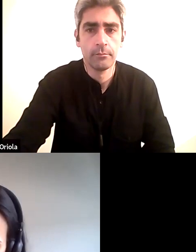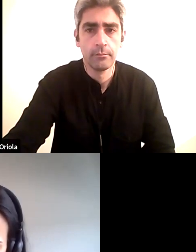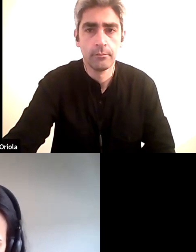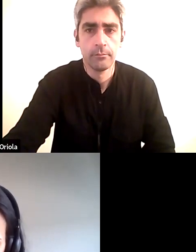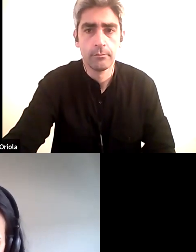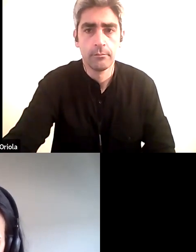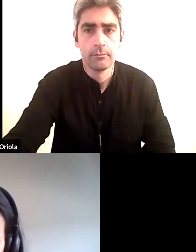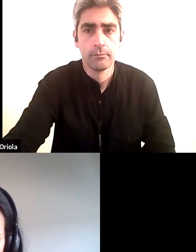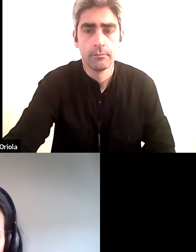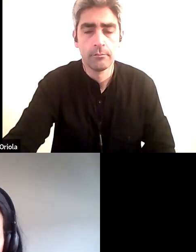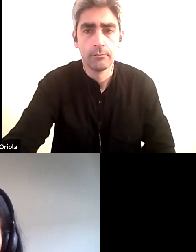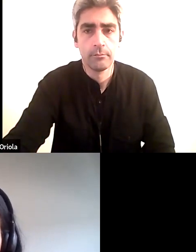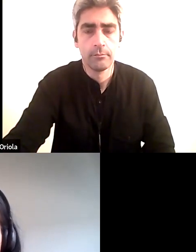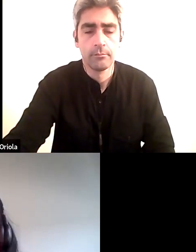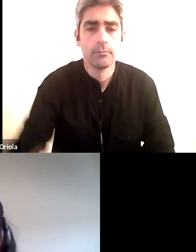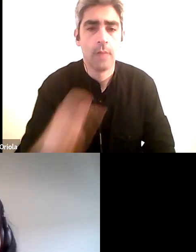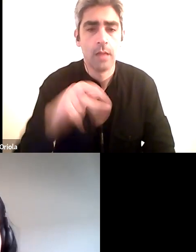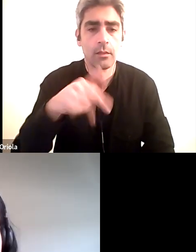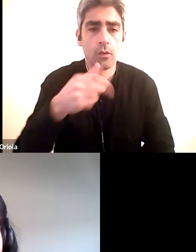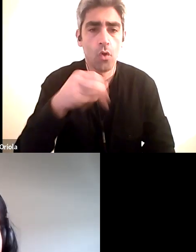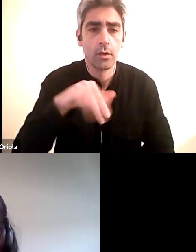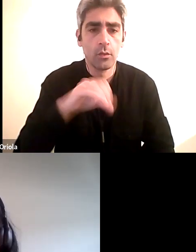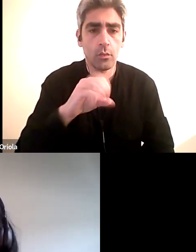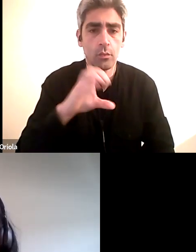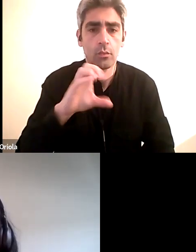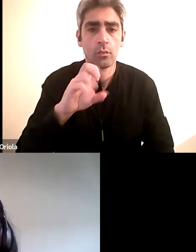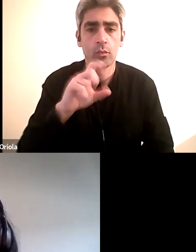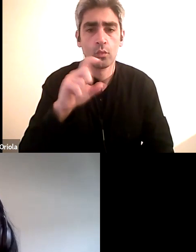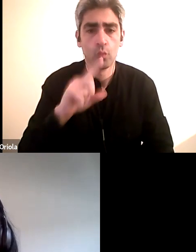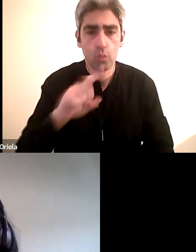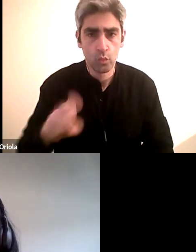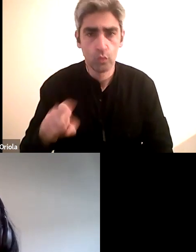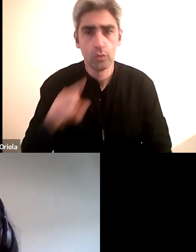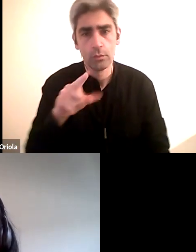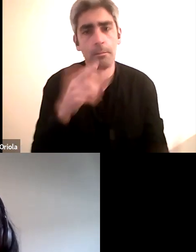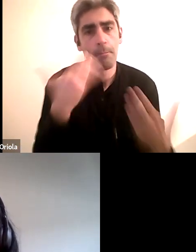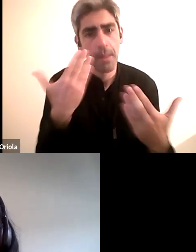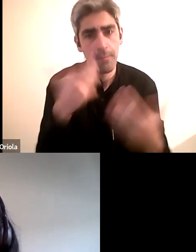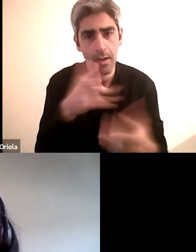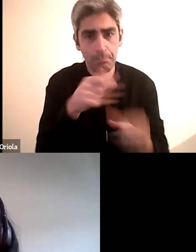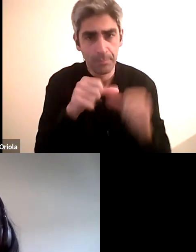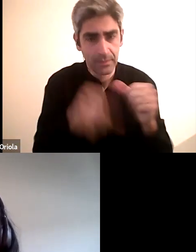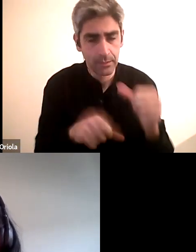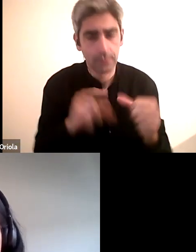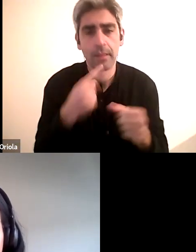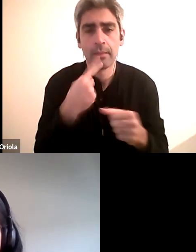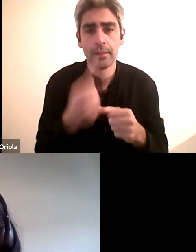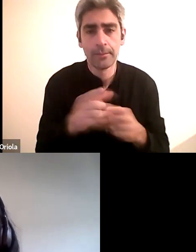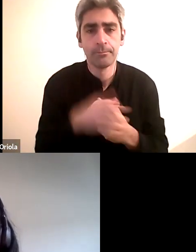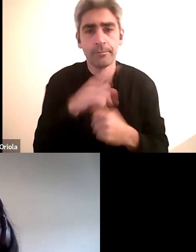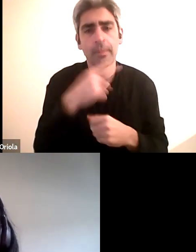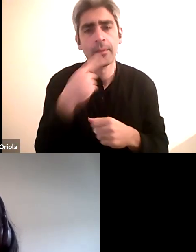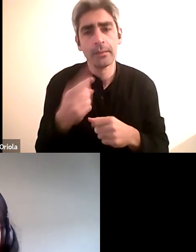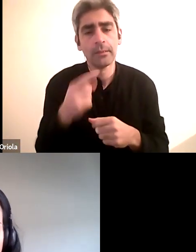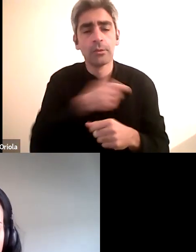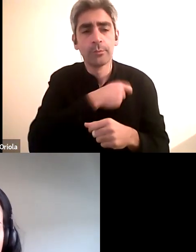deve ser António Cruz, que parabeniza a apresentação e refere, disse que a Inspeção-Geral